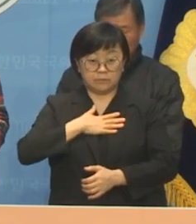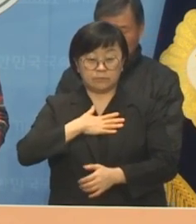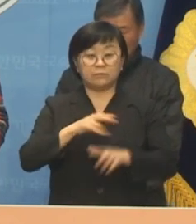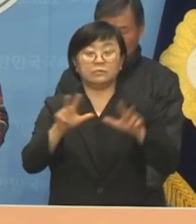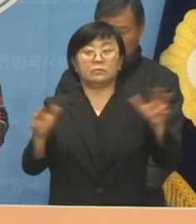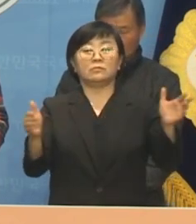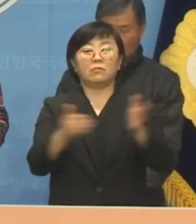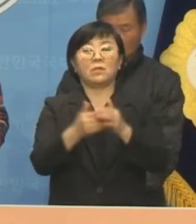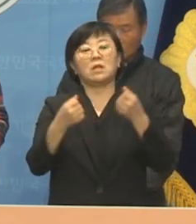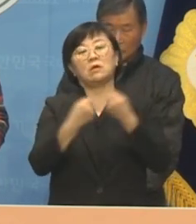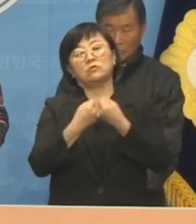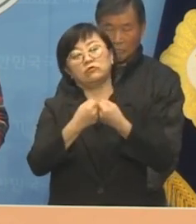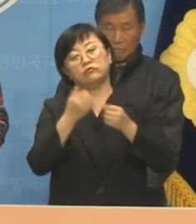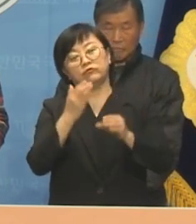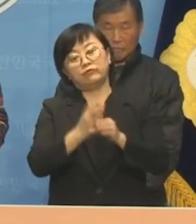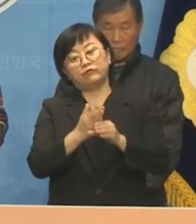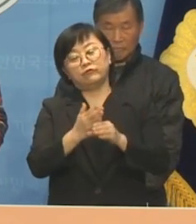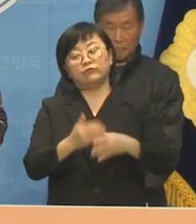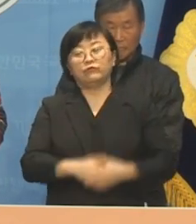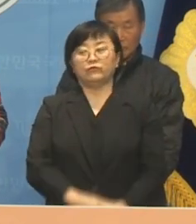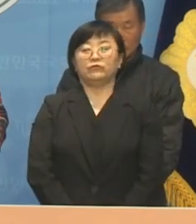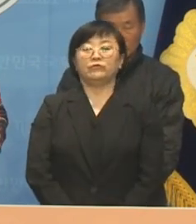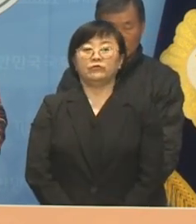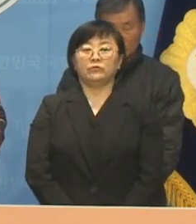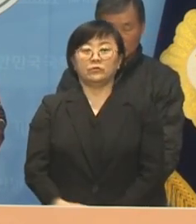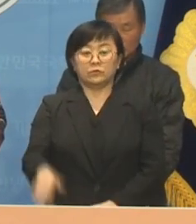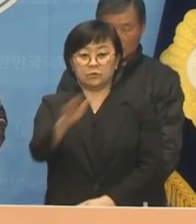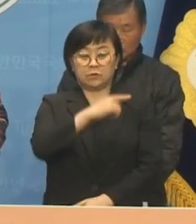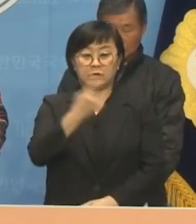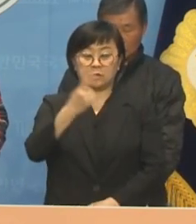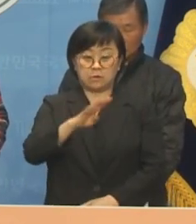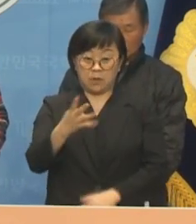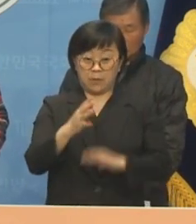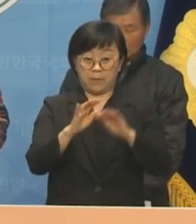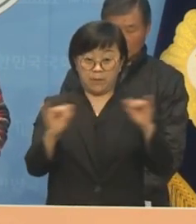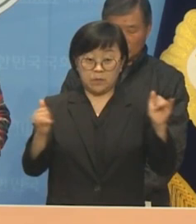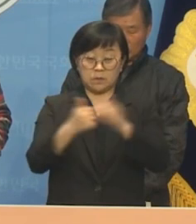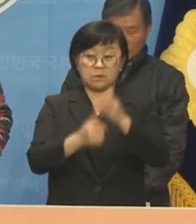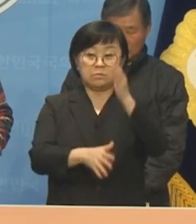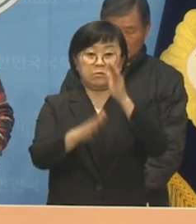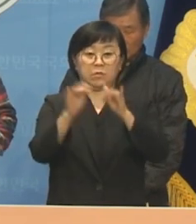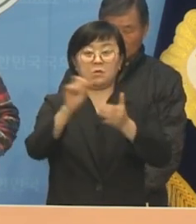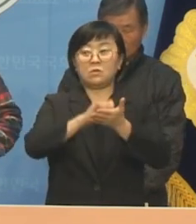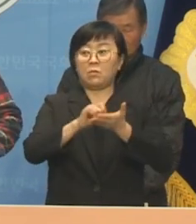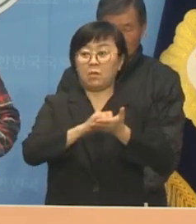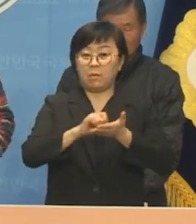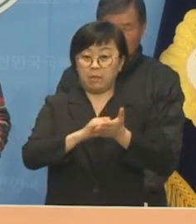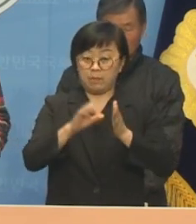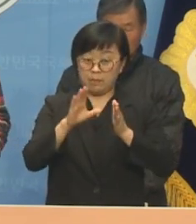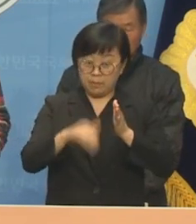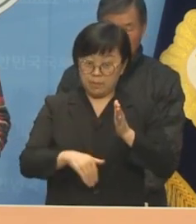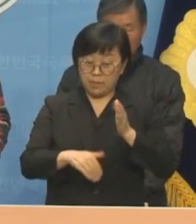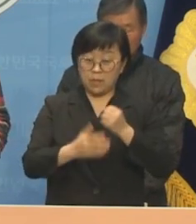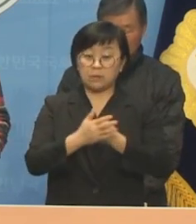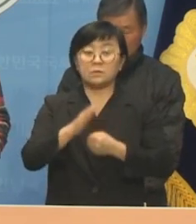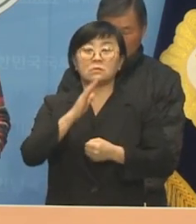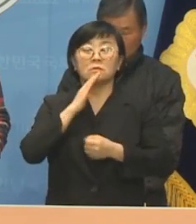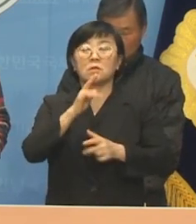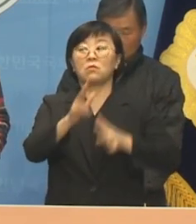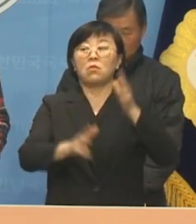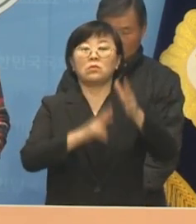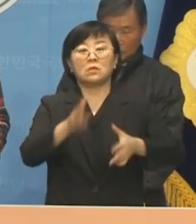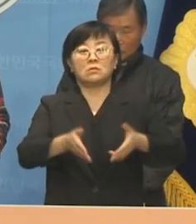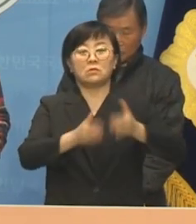지금까지 싸우고 있습니다. 하지만 저희가 1,400명 정도의 시민들의 서명을 받을 동안에도 실제 이 공장이